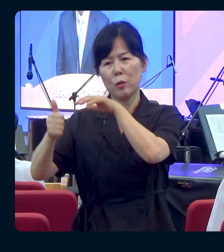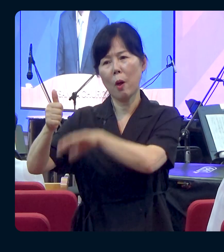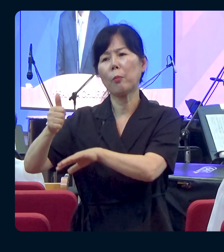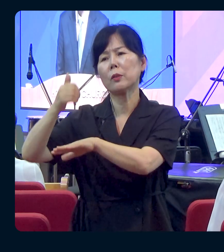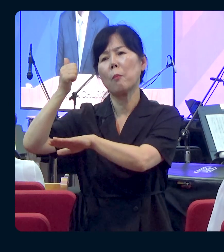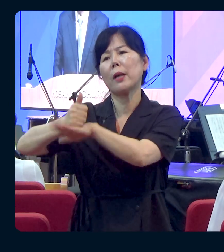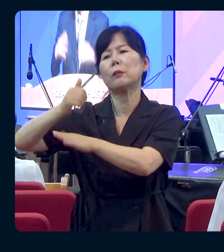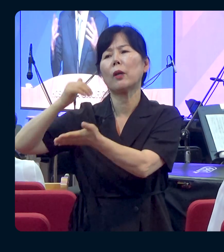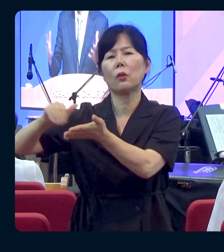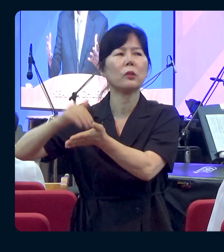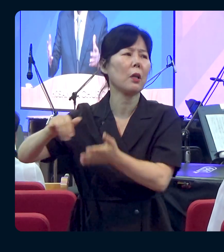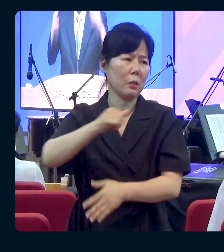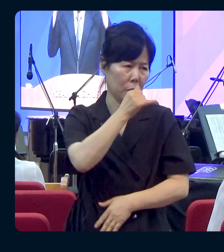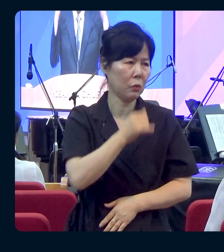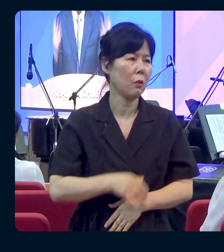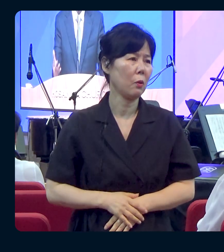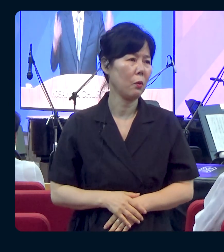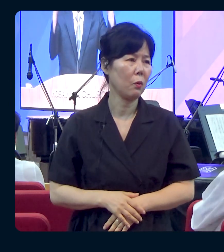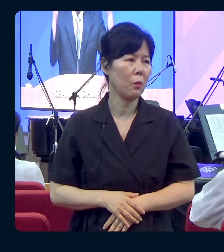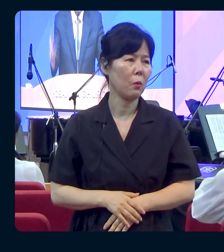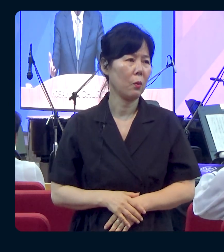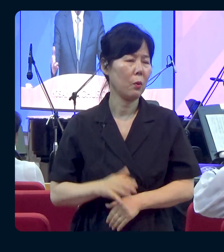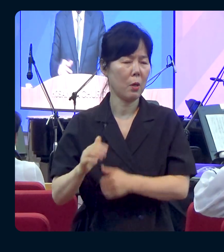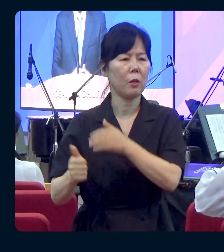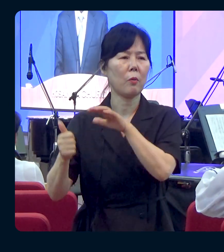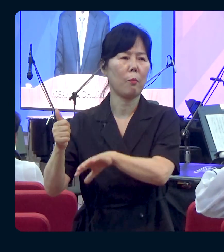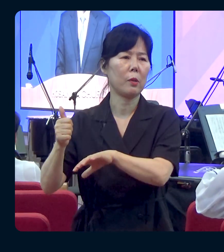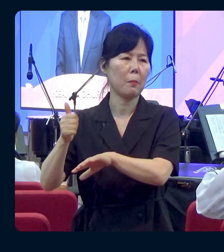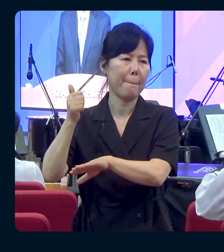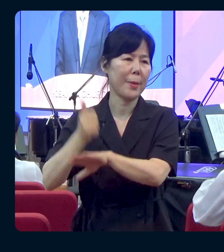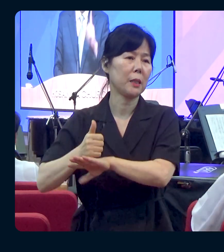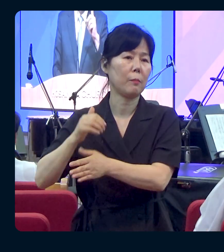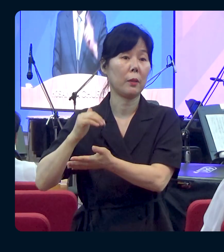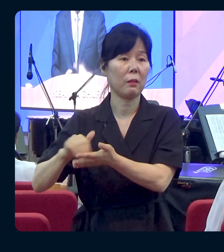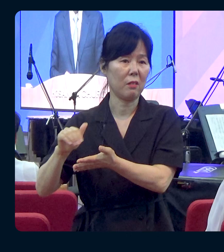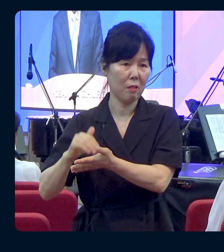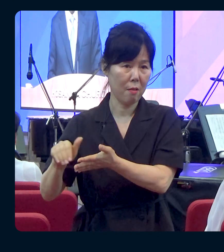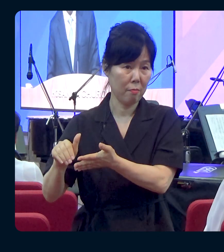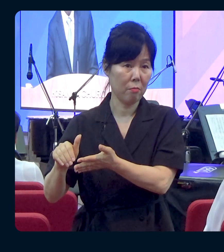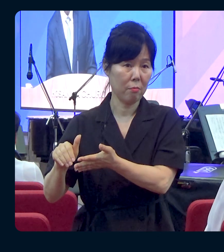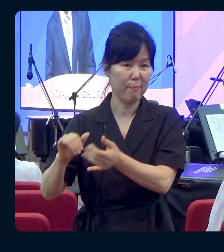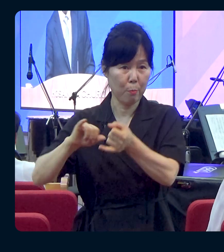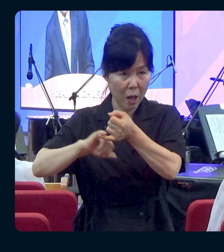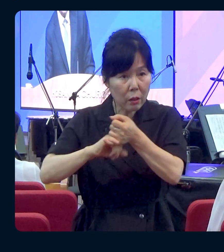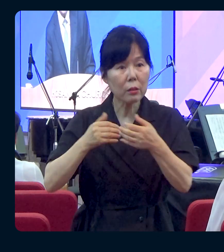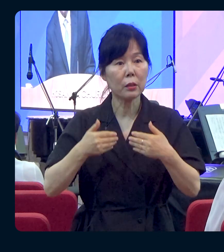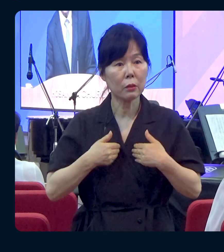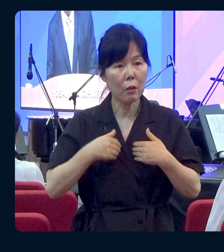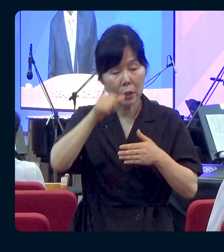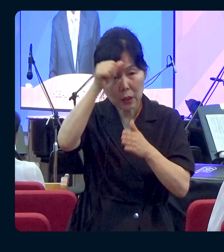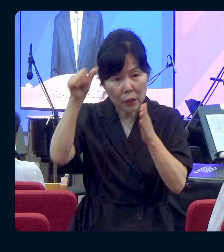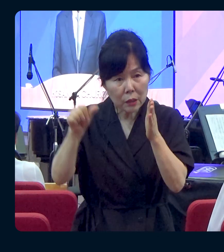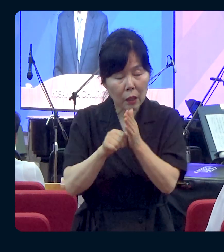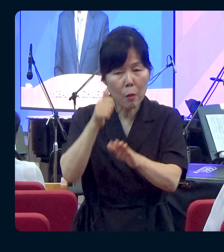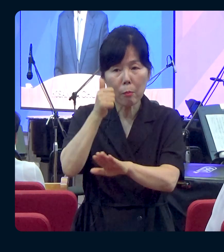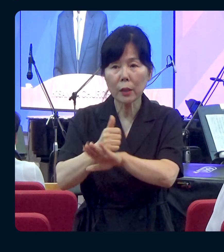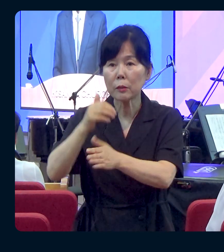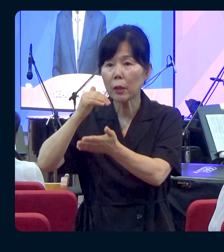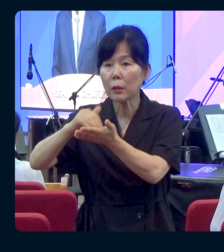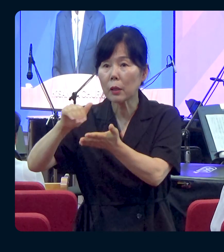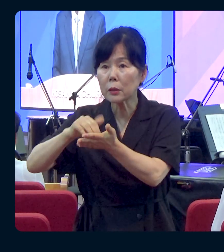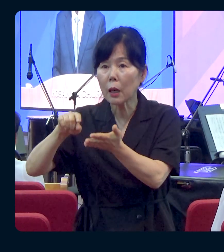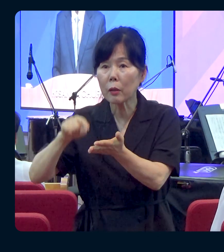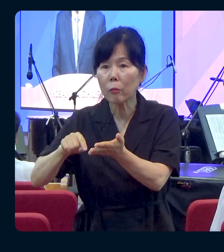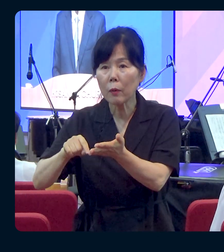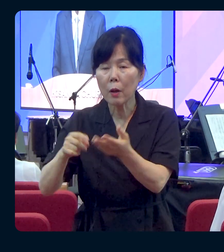결산해야 한다 그 말입니다. 모든 인생은 이렇게 하나님 앞에서 결산을 해야 하는 거예요. 자, 그런데 인생